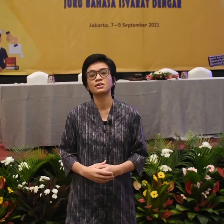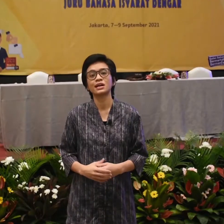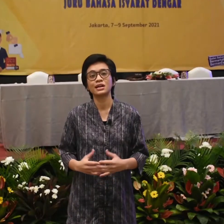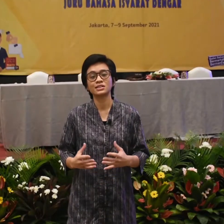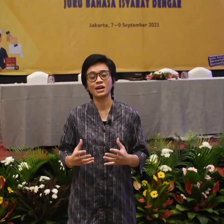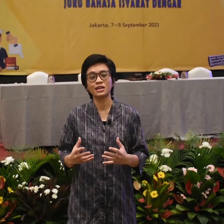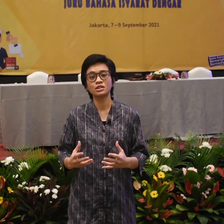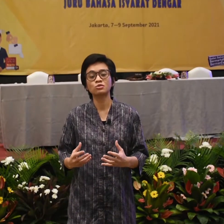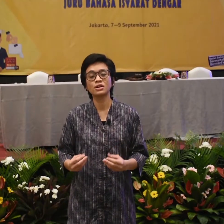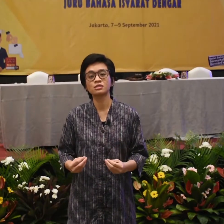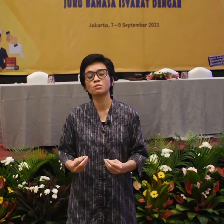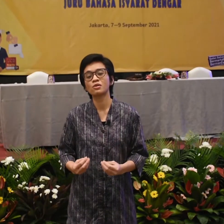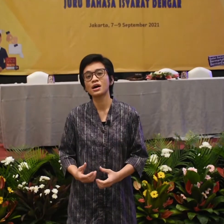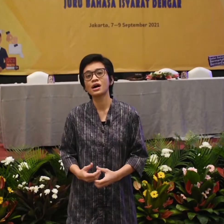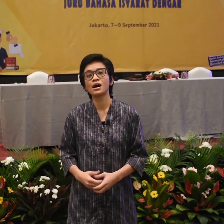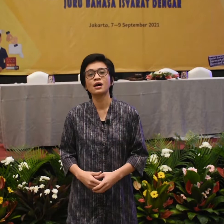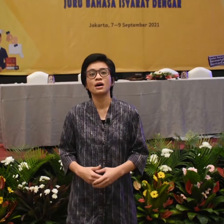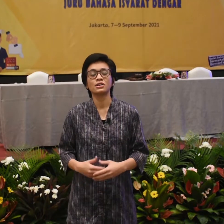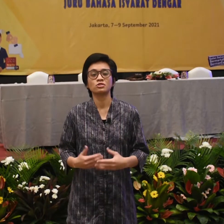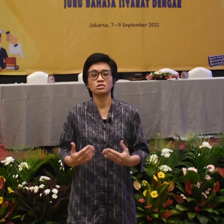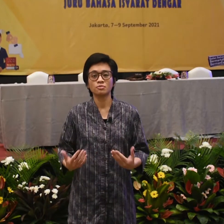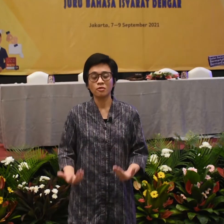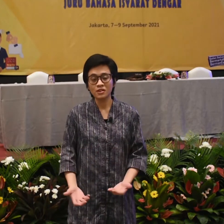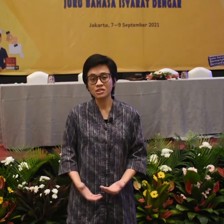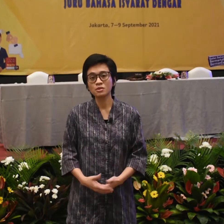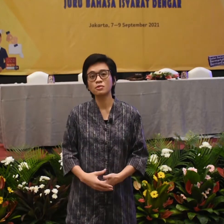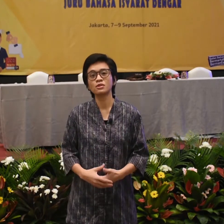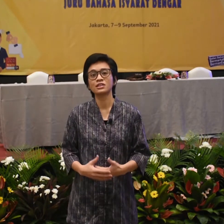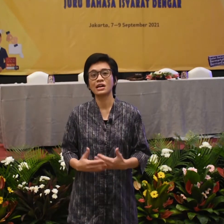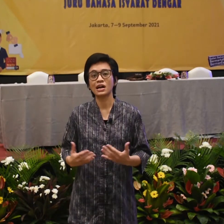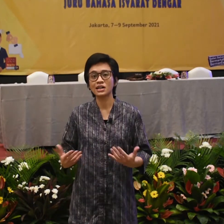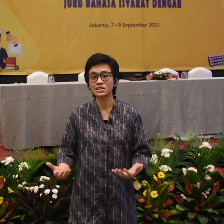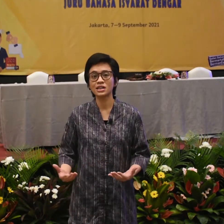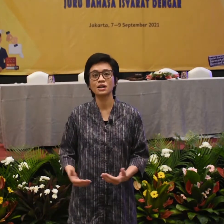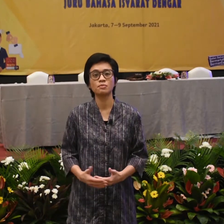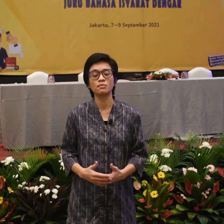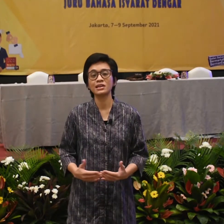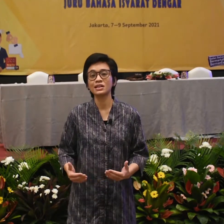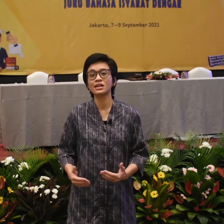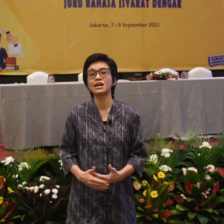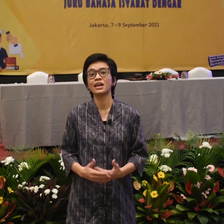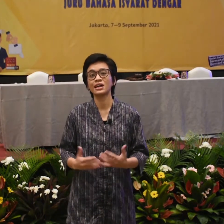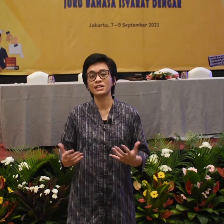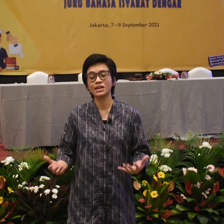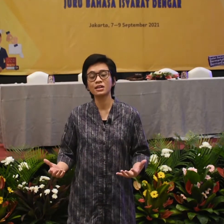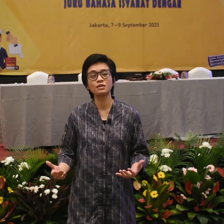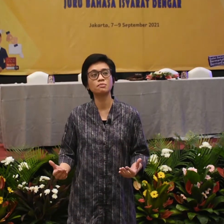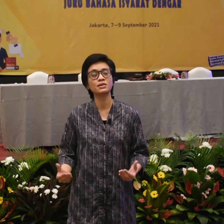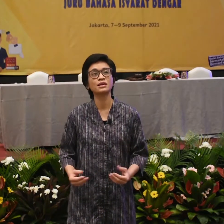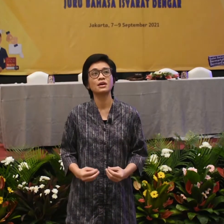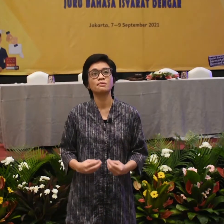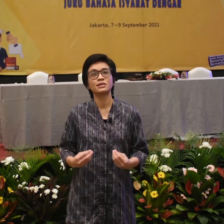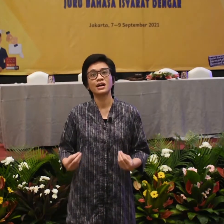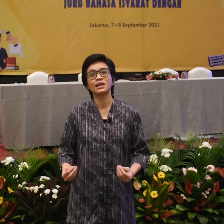dengan NKK ini juga semoga asosiasi profesi, pengguna tenaga kerja, pemerintah, dan lainnya lebih